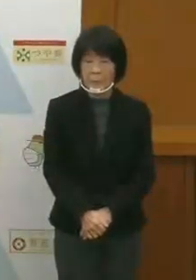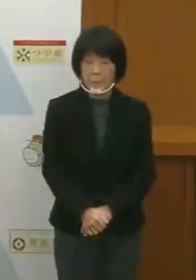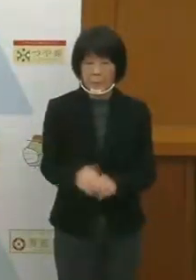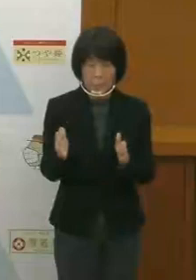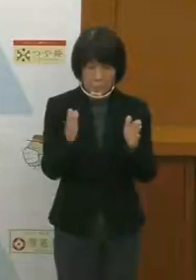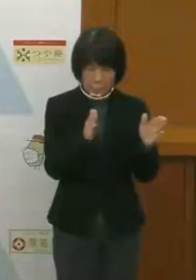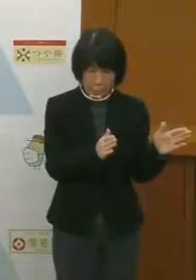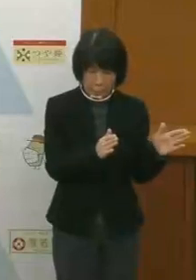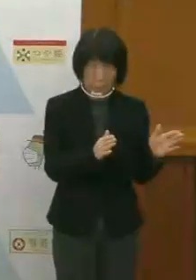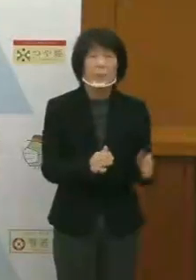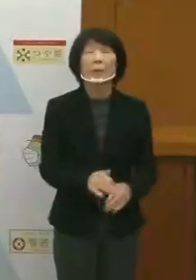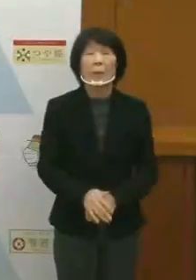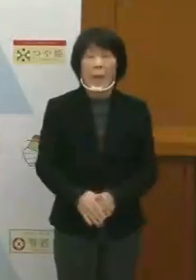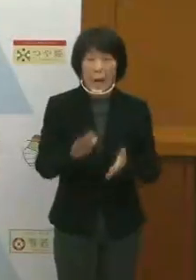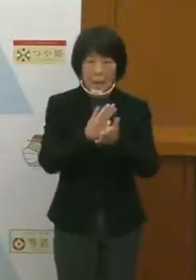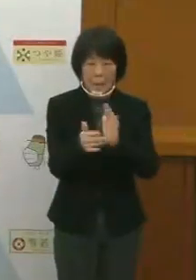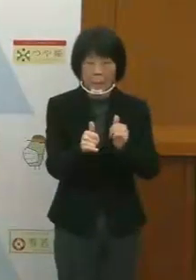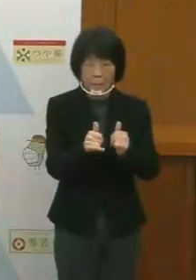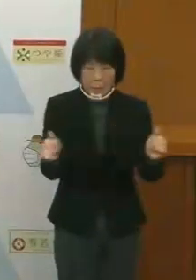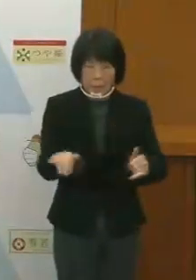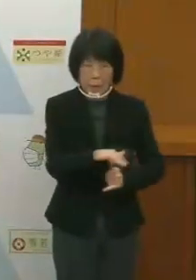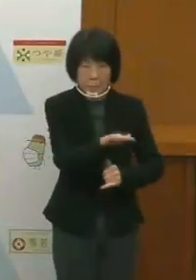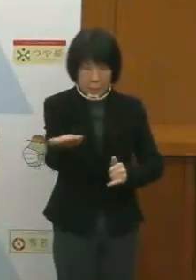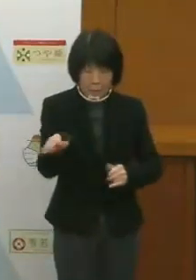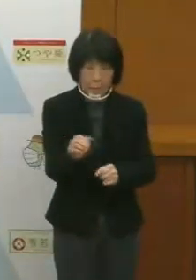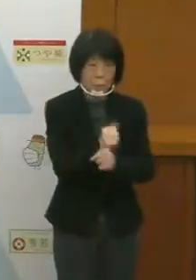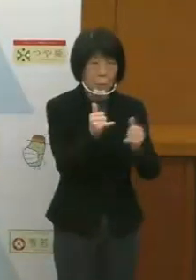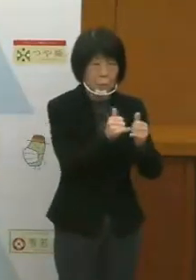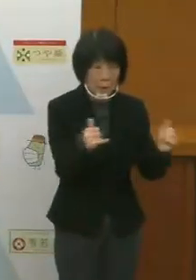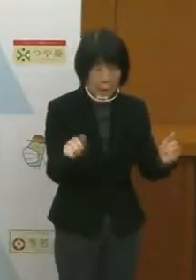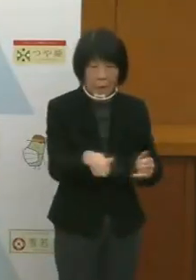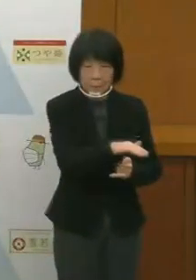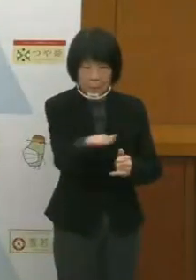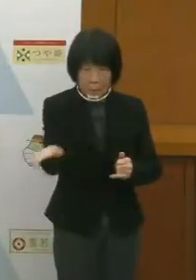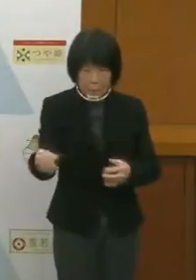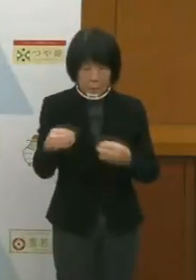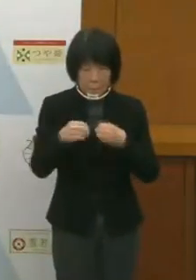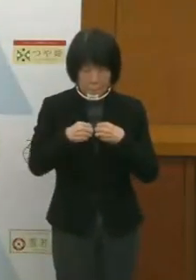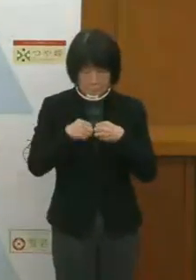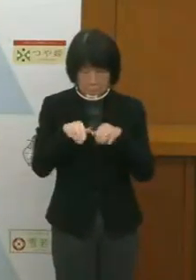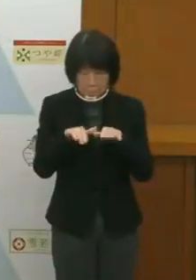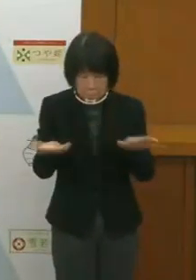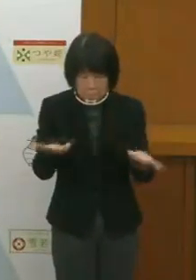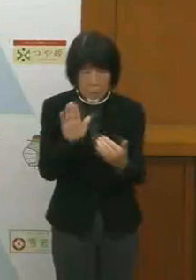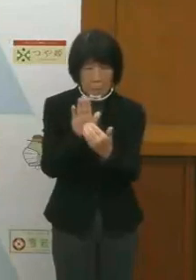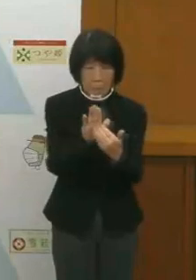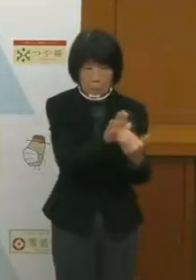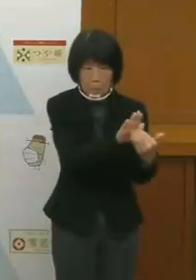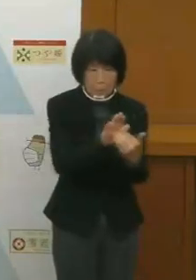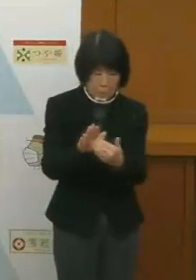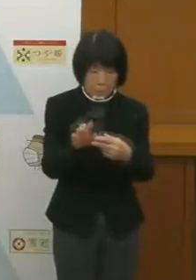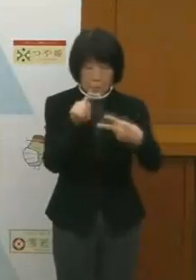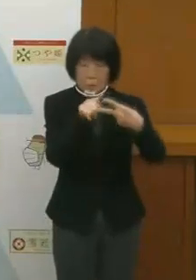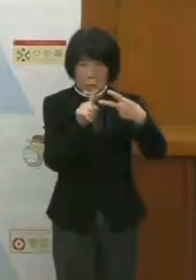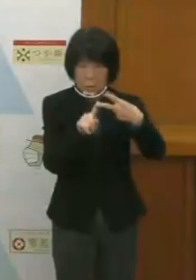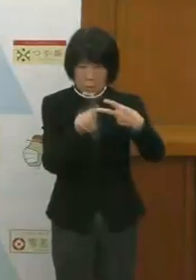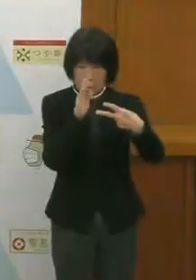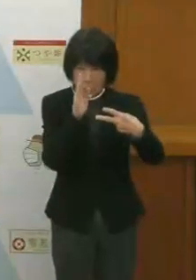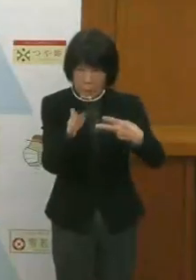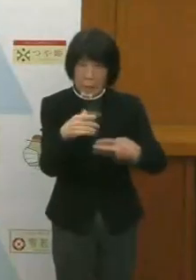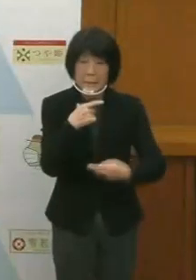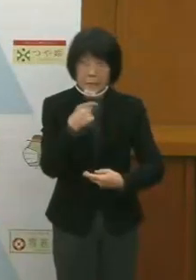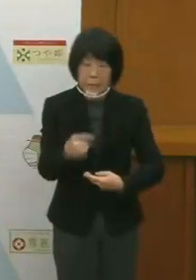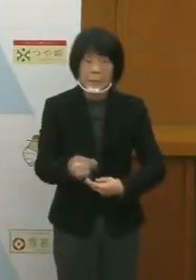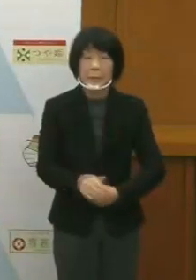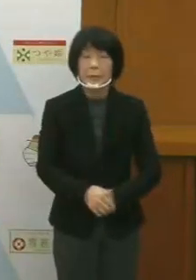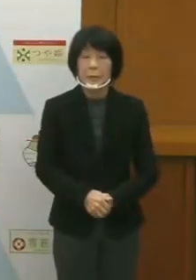それで、県民の皆さん、事業者の皆さんに感染拡大防止について2点お願いをしたいと思